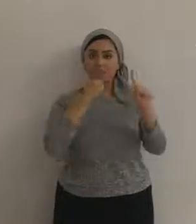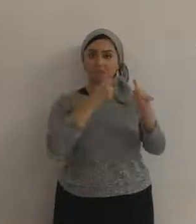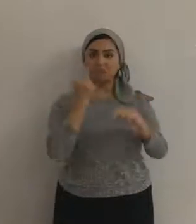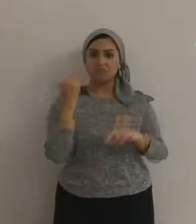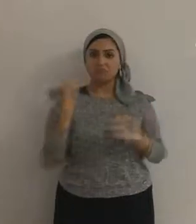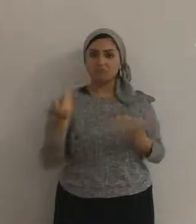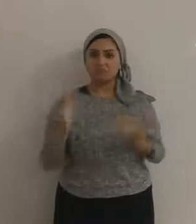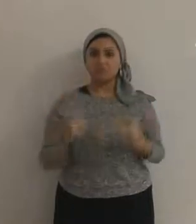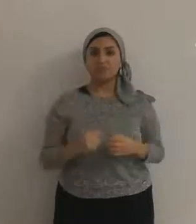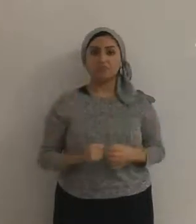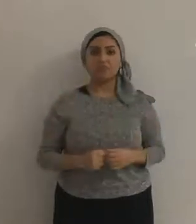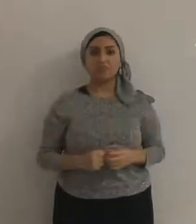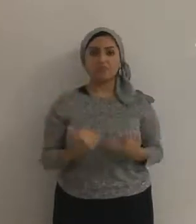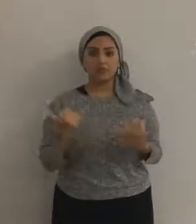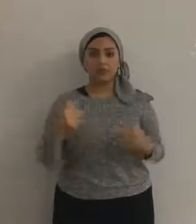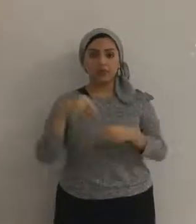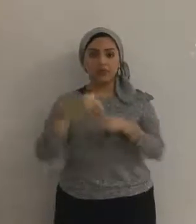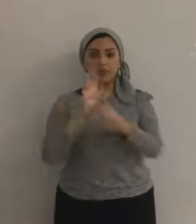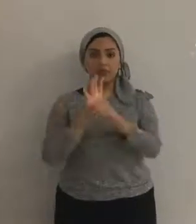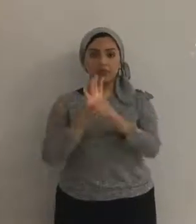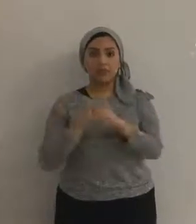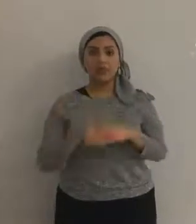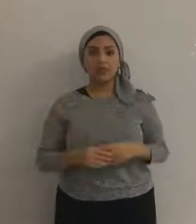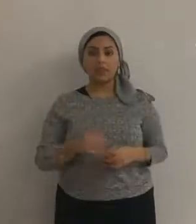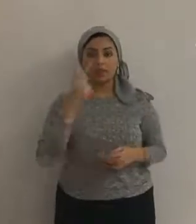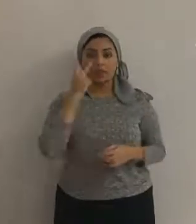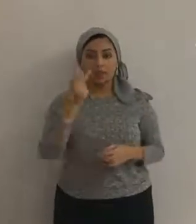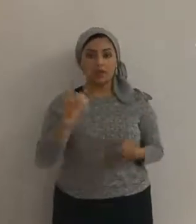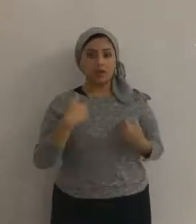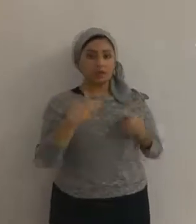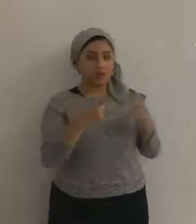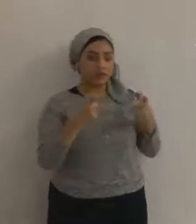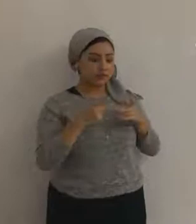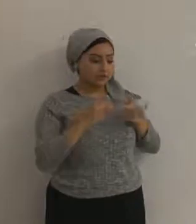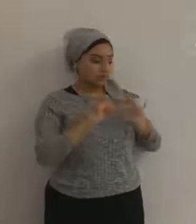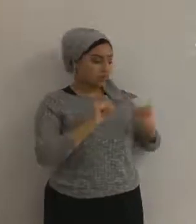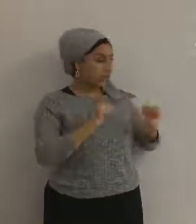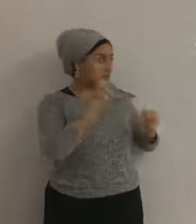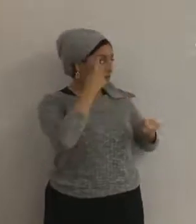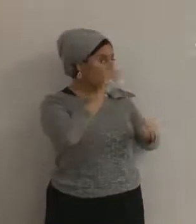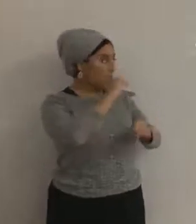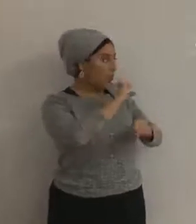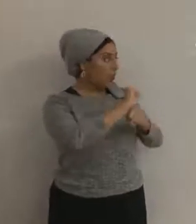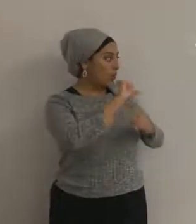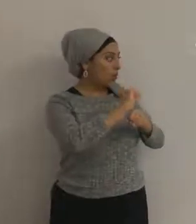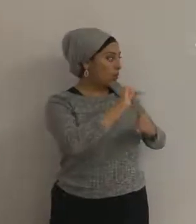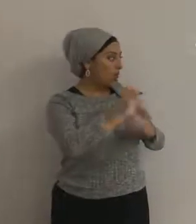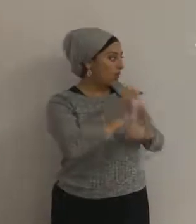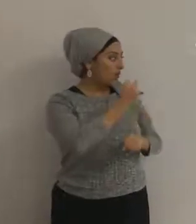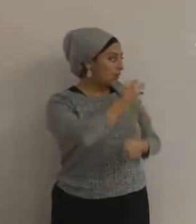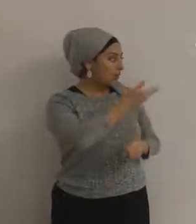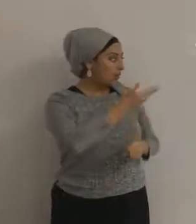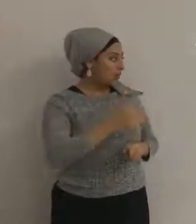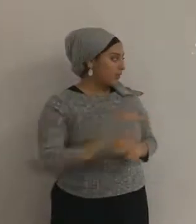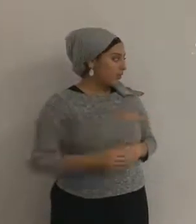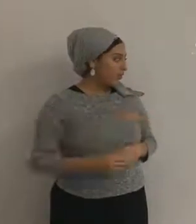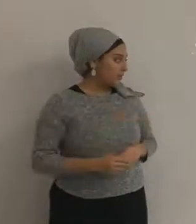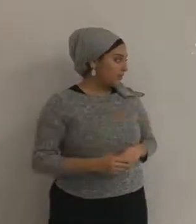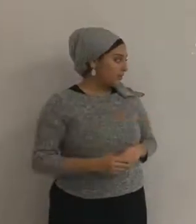En el pleno confinamiento. Miren, es un espacio delimitado para trabajos en la explanada, ahí estamos viendo. ¿Y por qué en